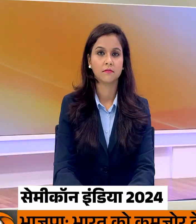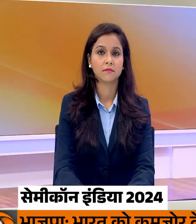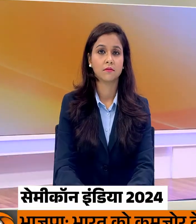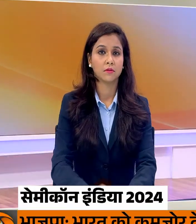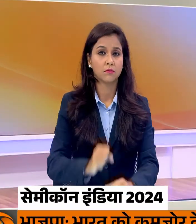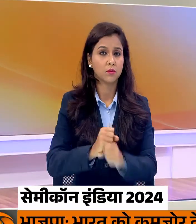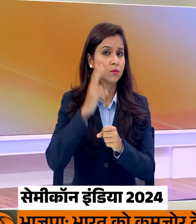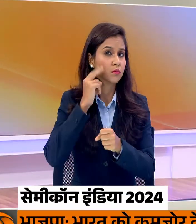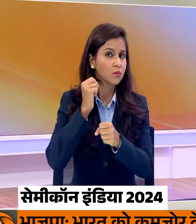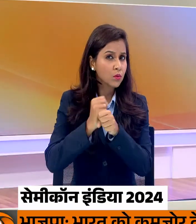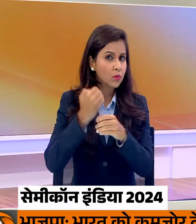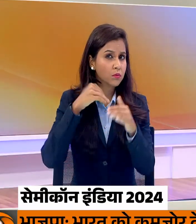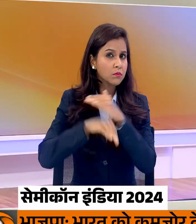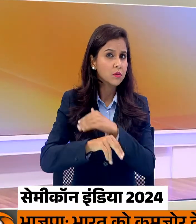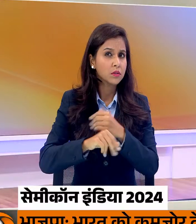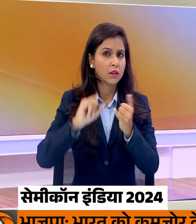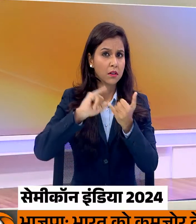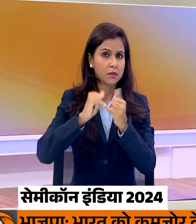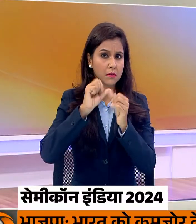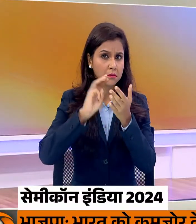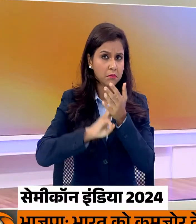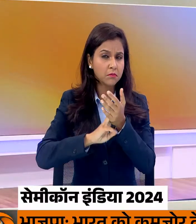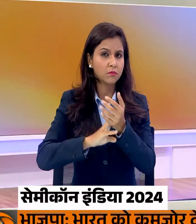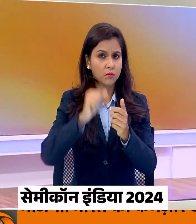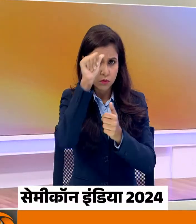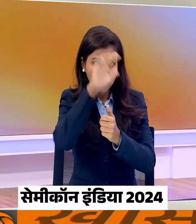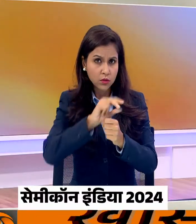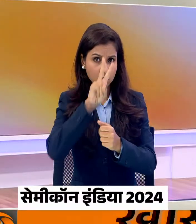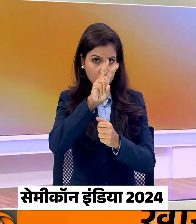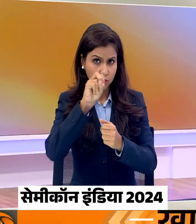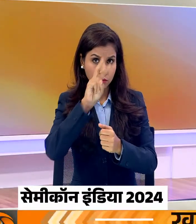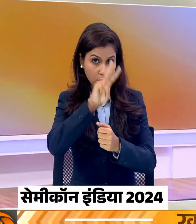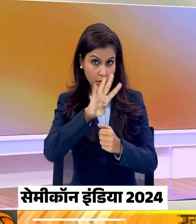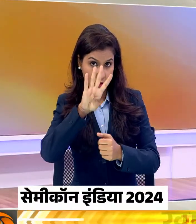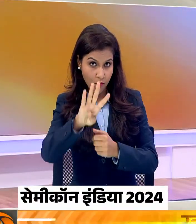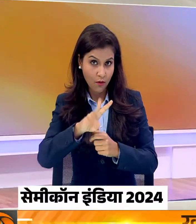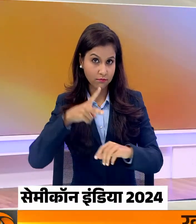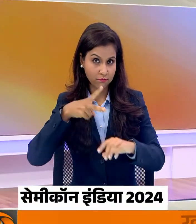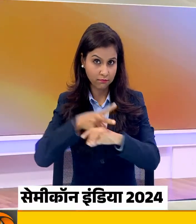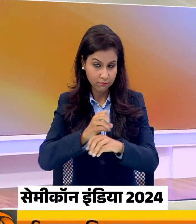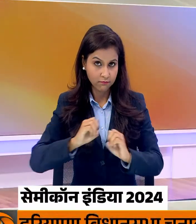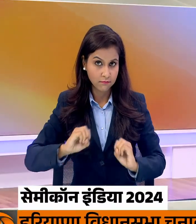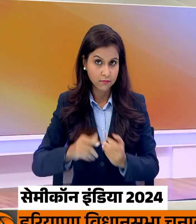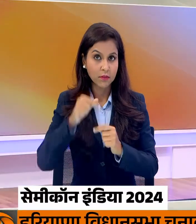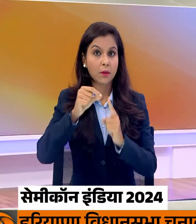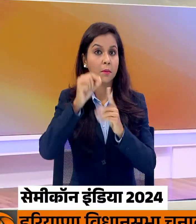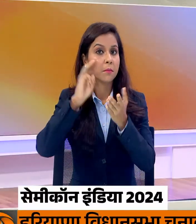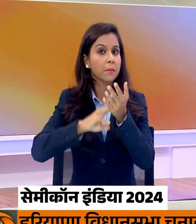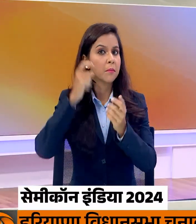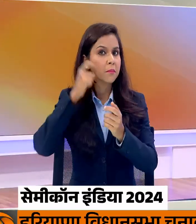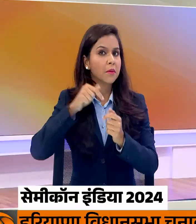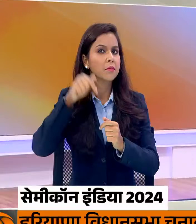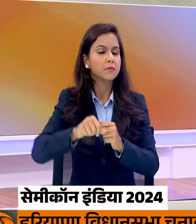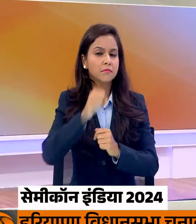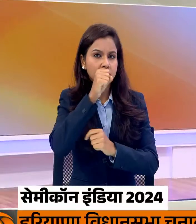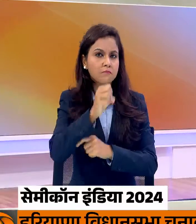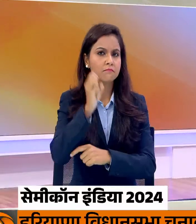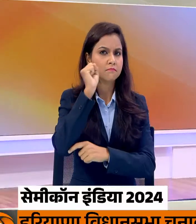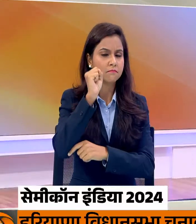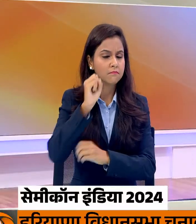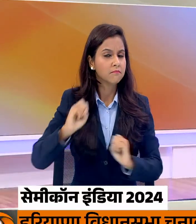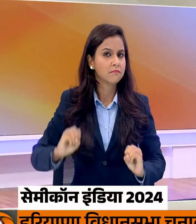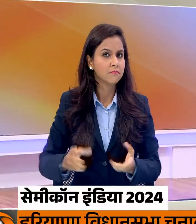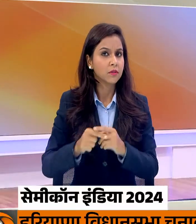ग्रेटर नोएडा में सेमिकॉन इंडिया 2024 सम्मेलन का शुभारंभ। प्रधानमंत्री ने सम्मेलन को किया